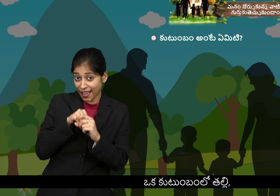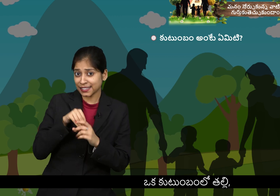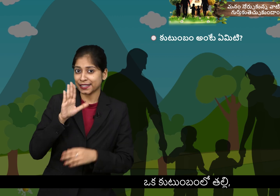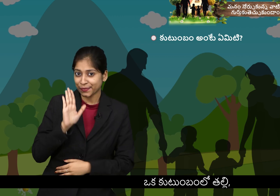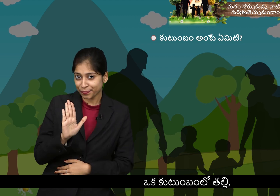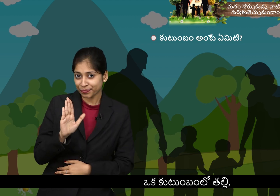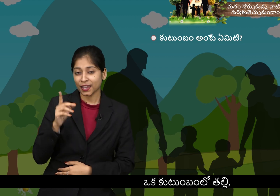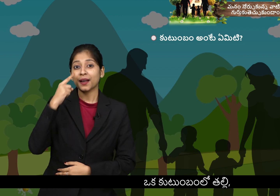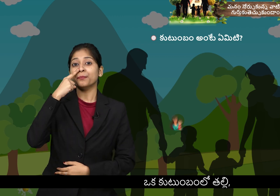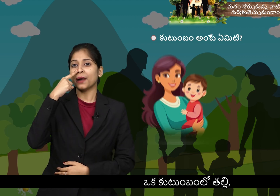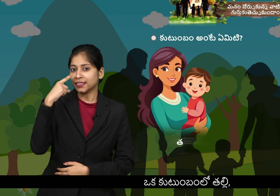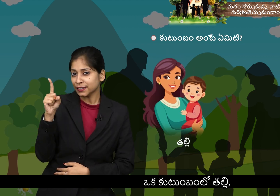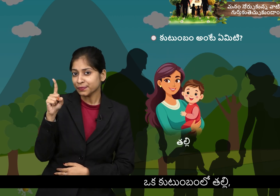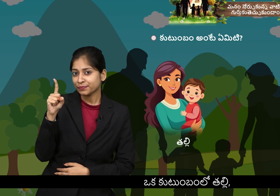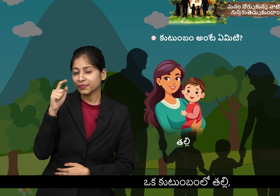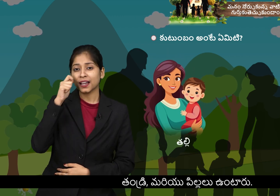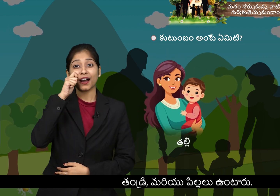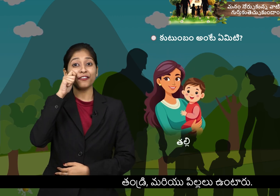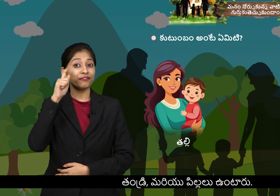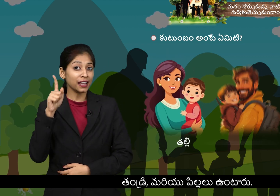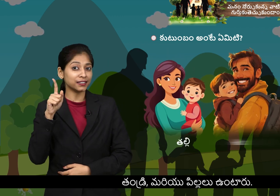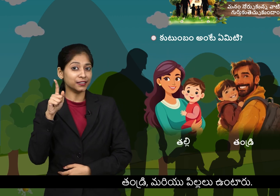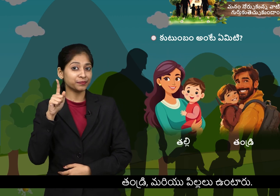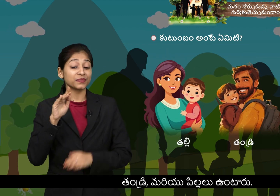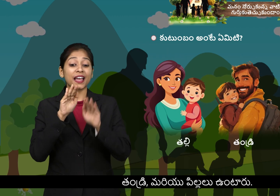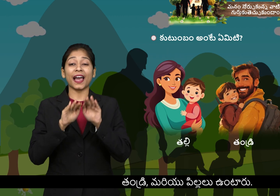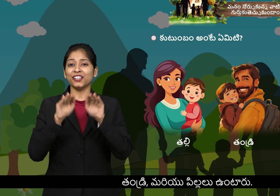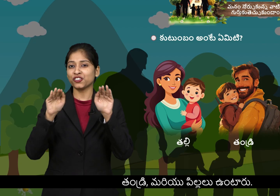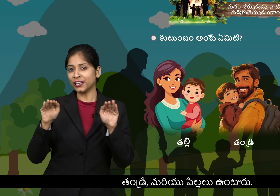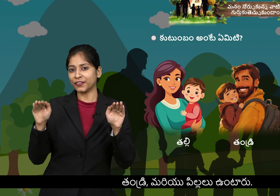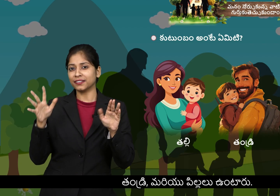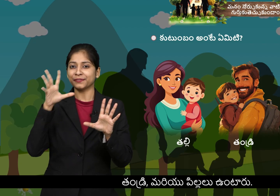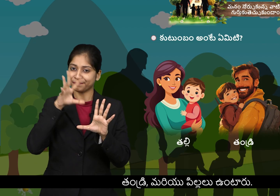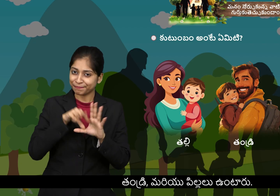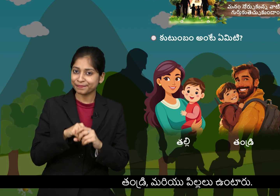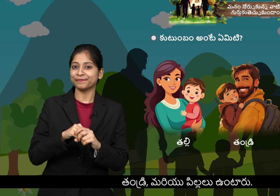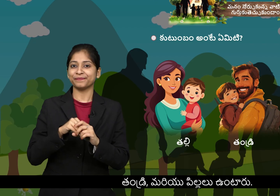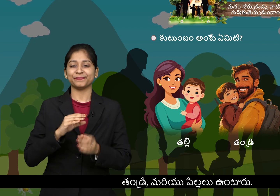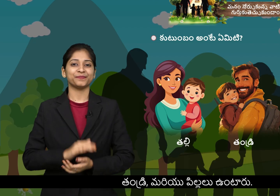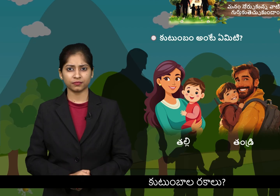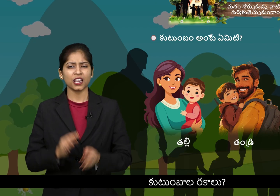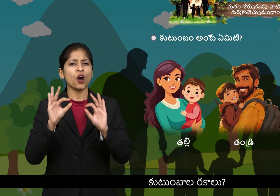కుటుంబంలో తల్లి, తండ్రి మరియు పిల్లలు ఉంటారు.